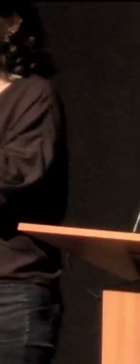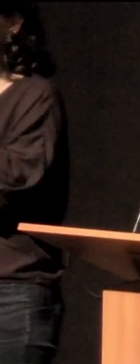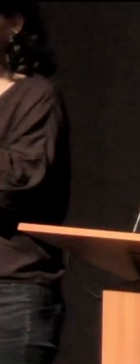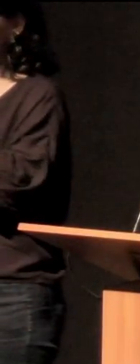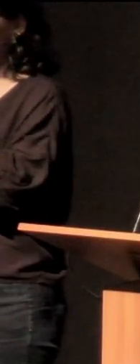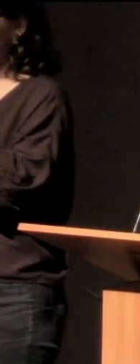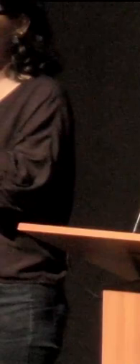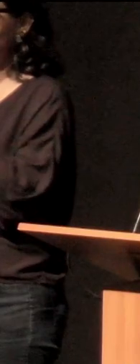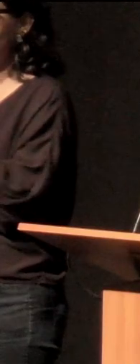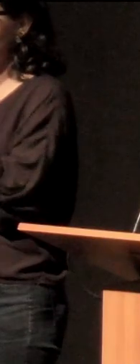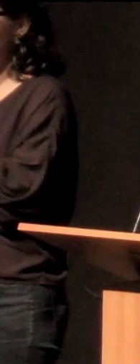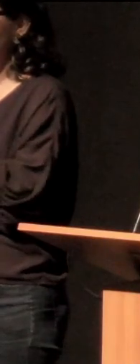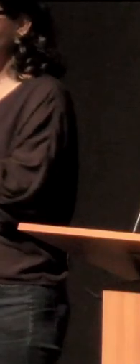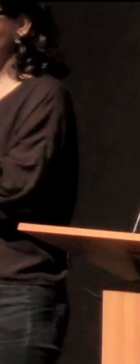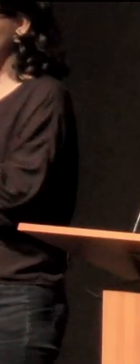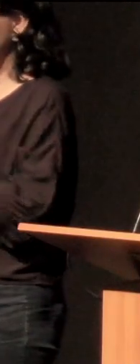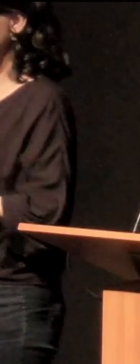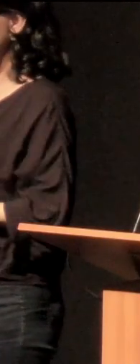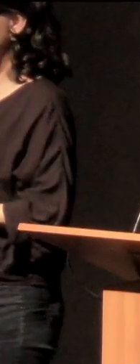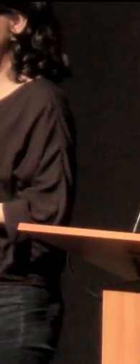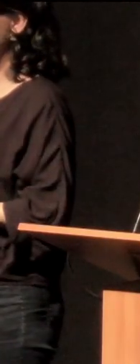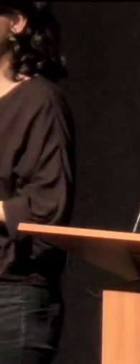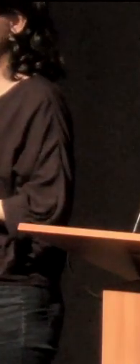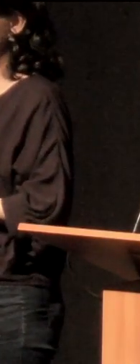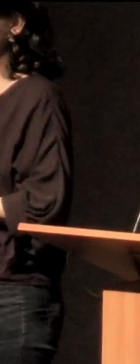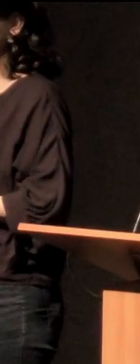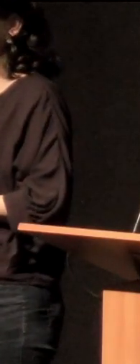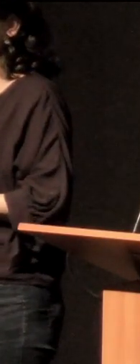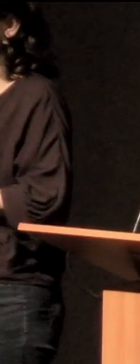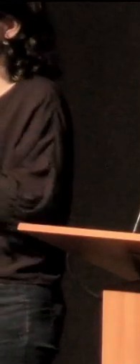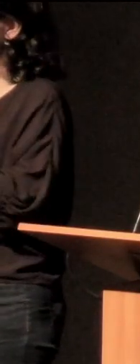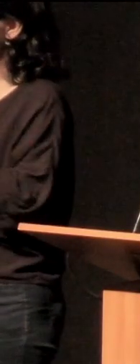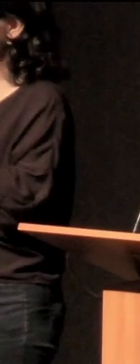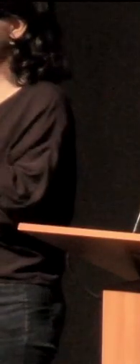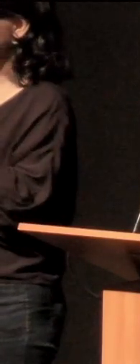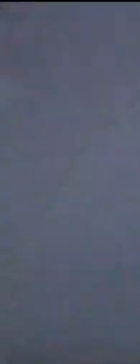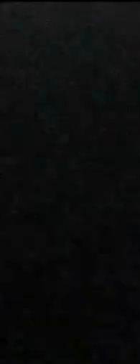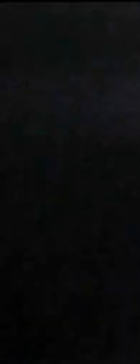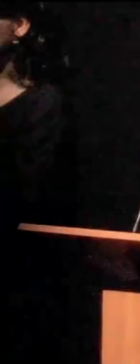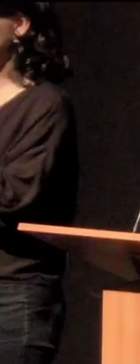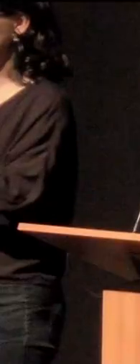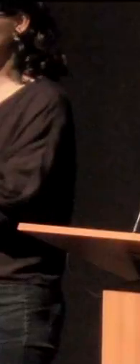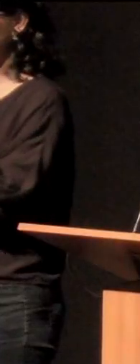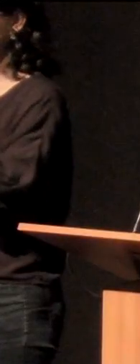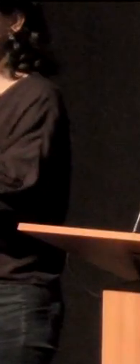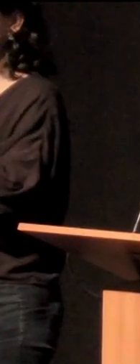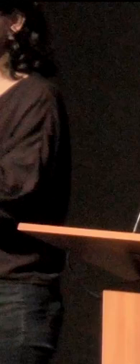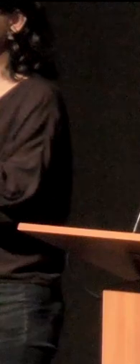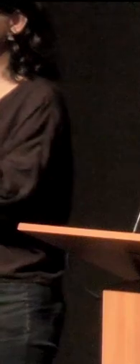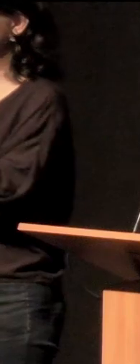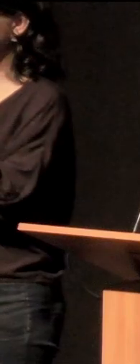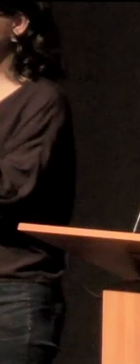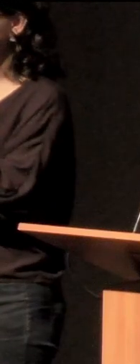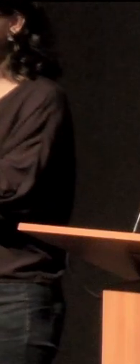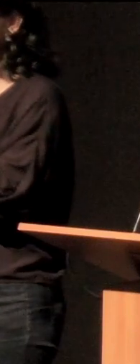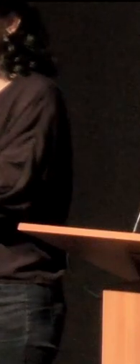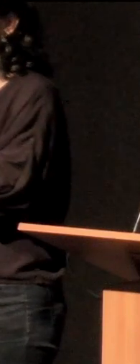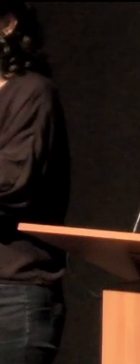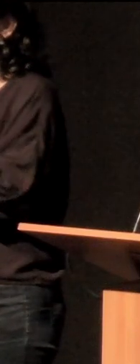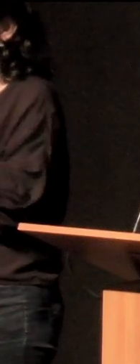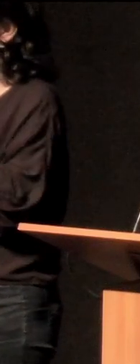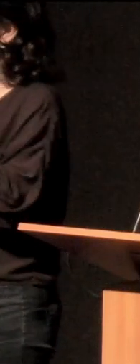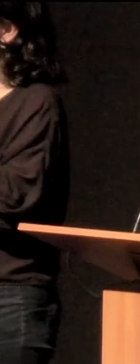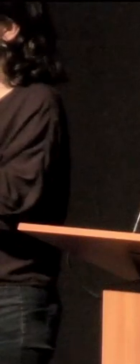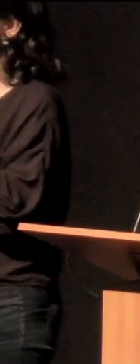UFRJ Macaé é um grupo de de estudos de extensão e pesquisa da UFRJ Macaé que a gente fala que é o nosso grupo